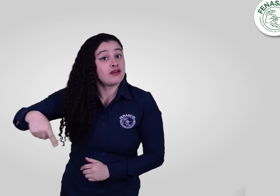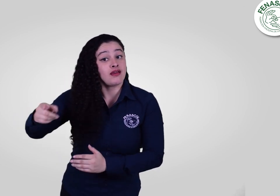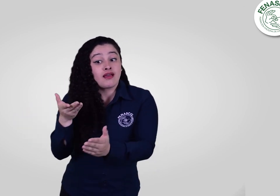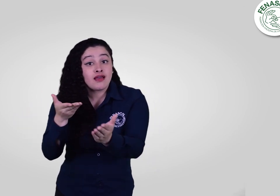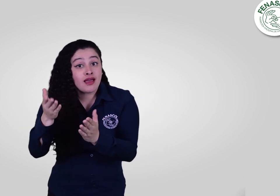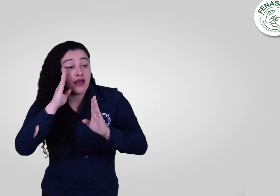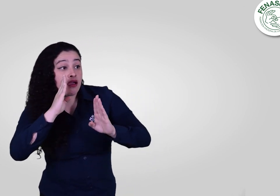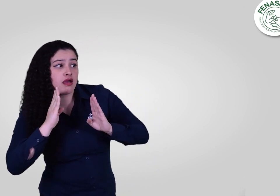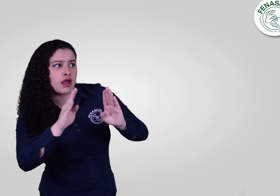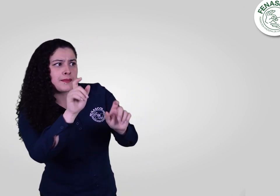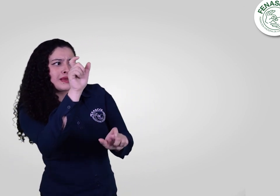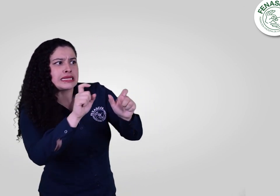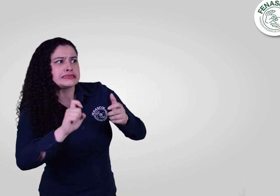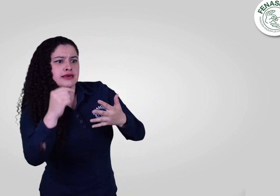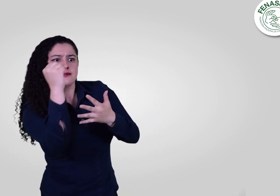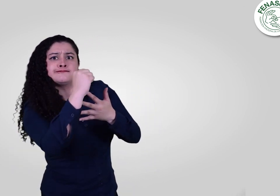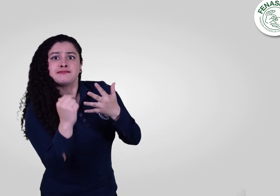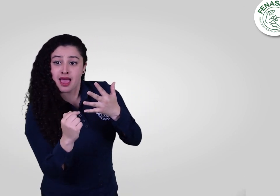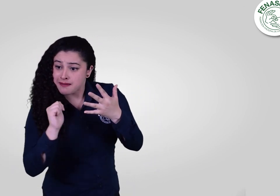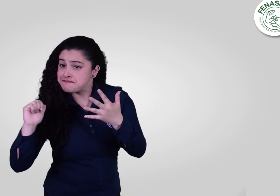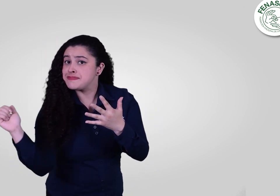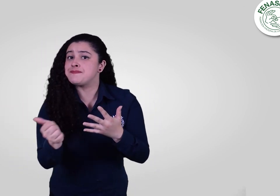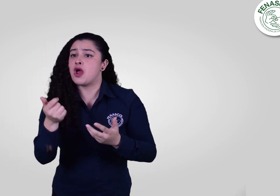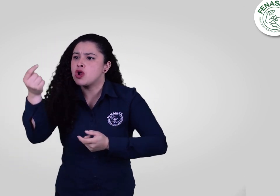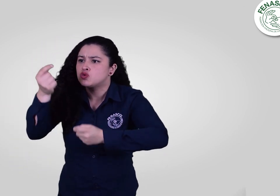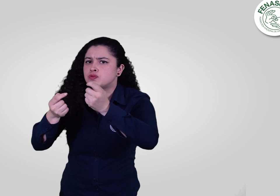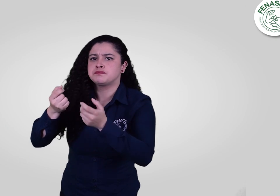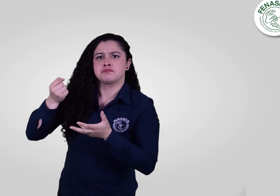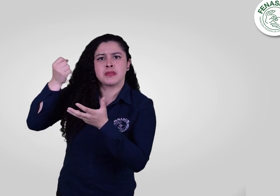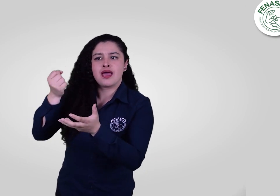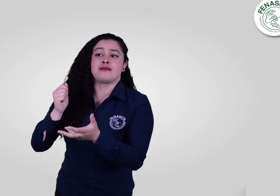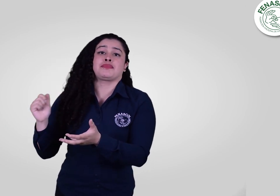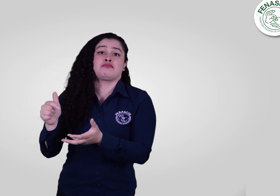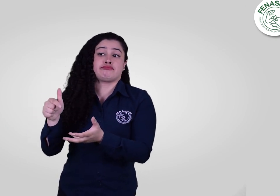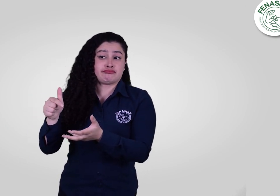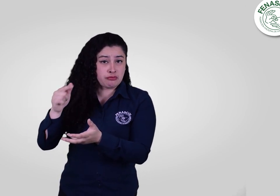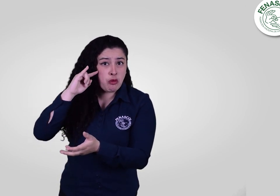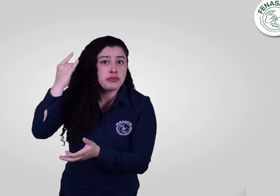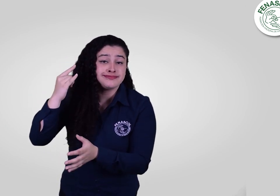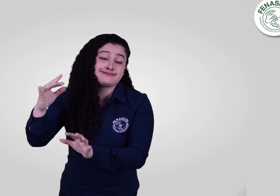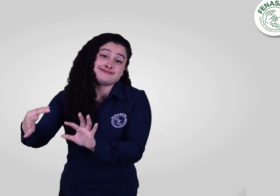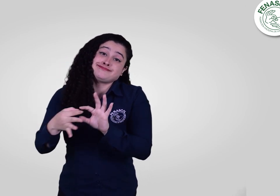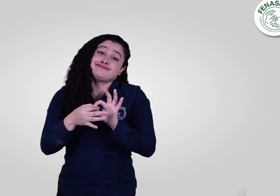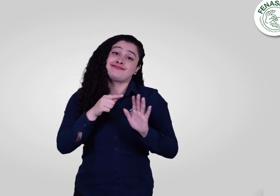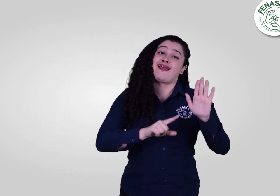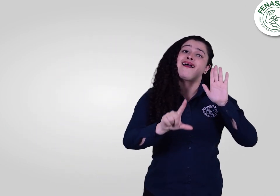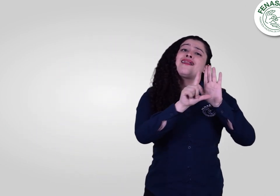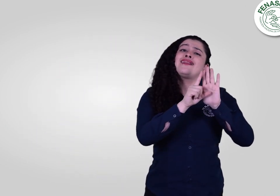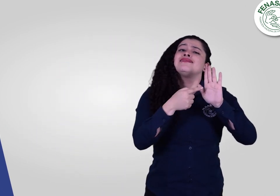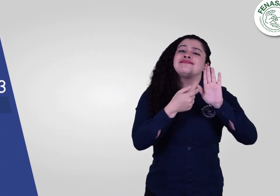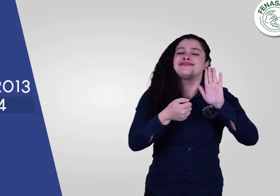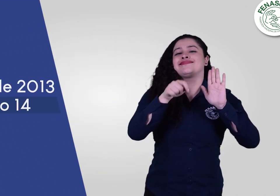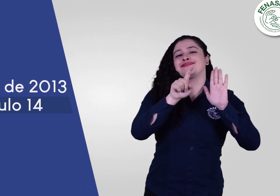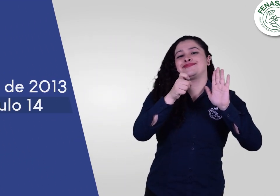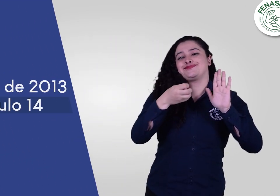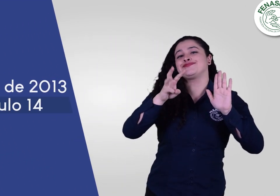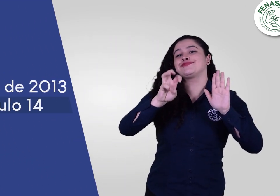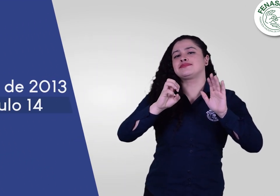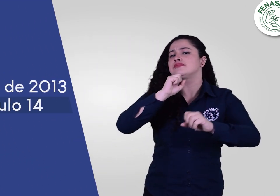y requerimientos de los Servicios que presta en cumplimiento de lo establecido en el artículo 14 de la